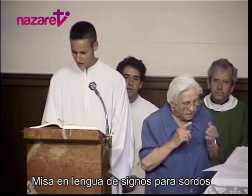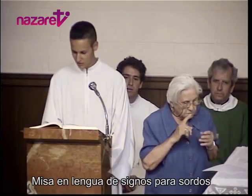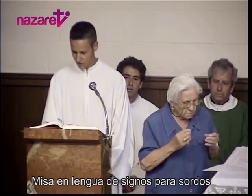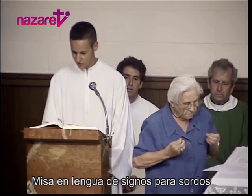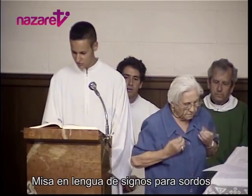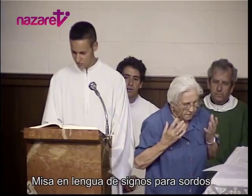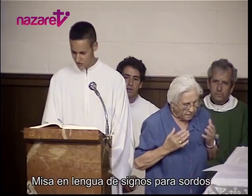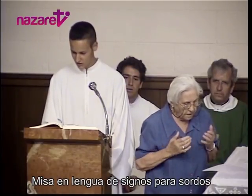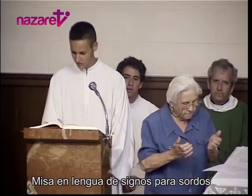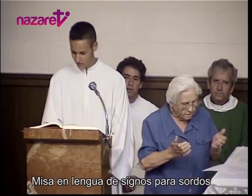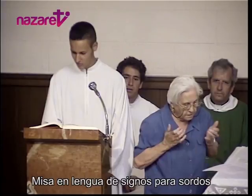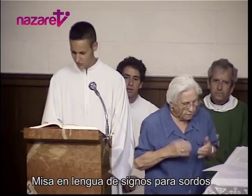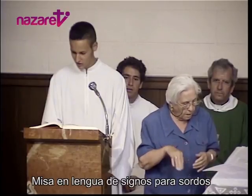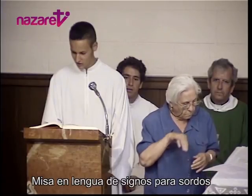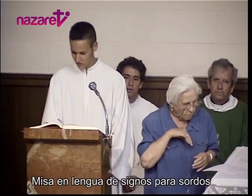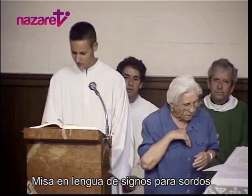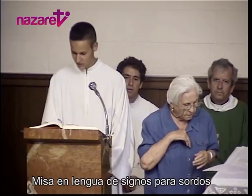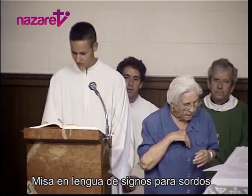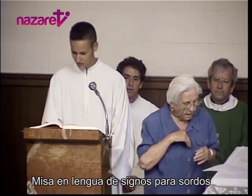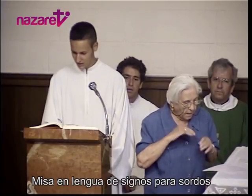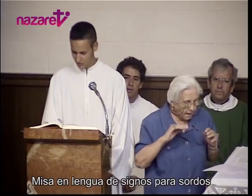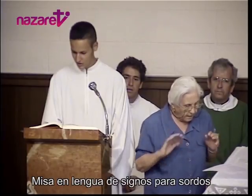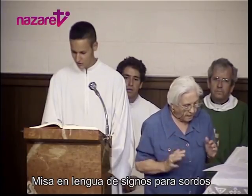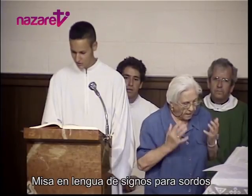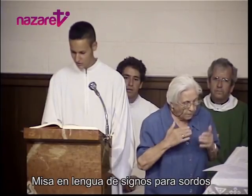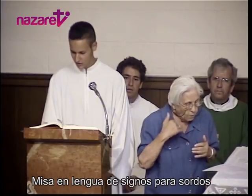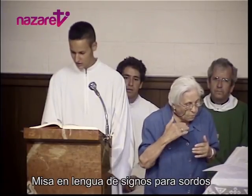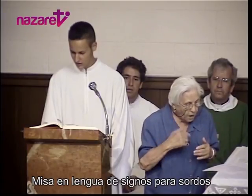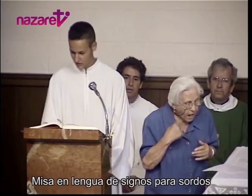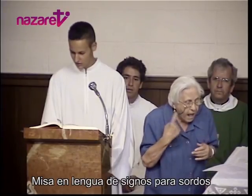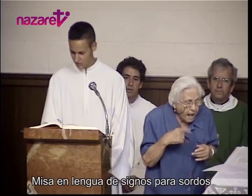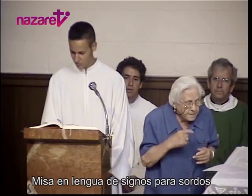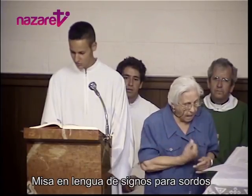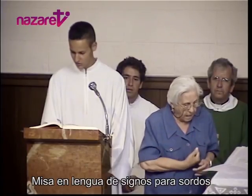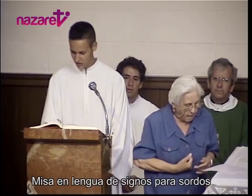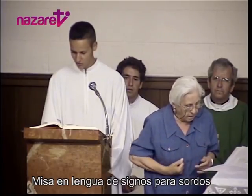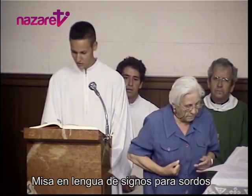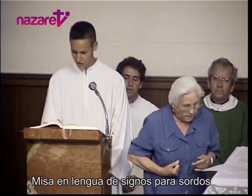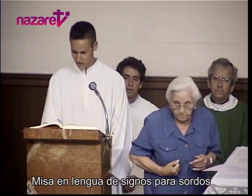librar sus vidas de la muerte y reanimarlos en tiempo de hambre.